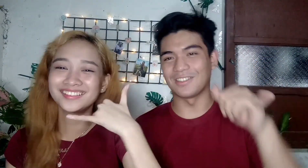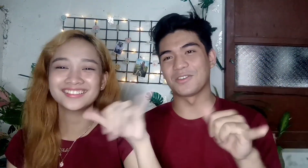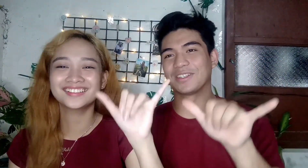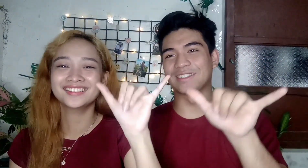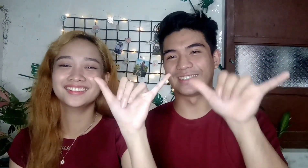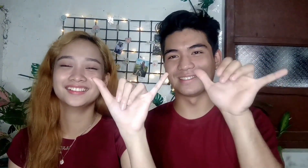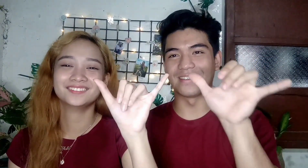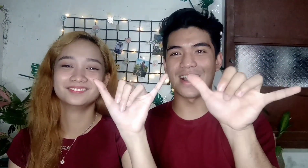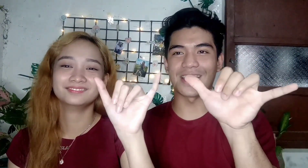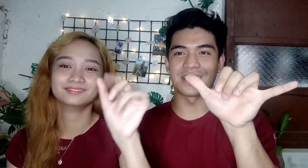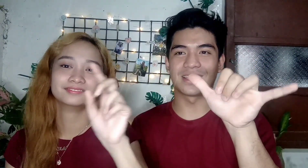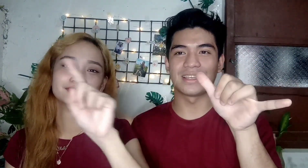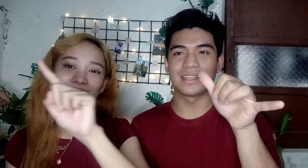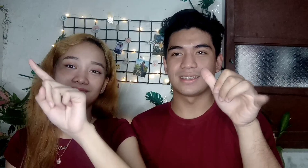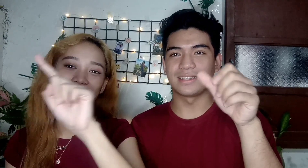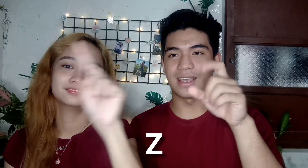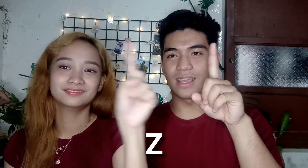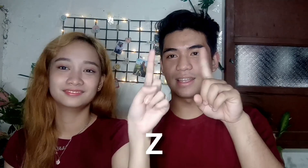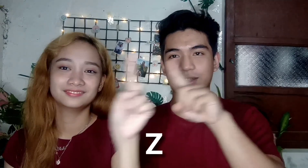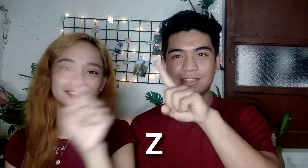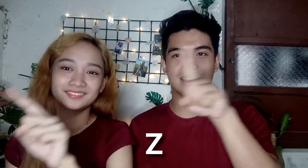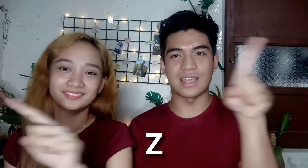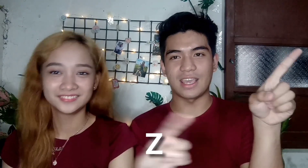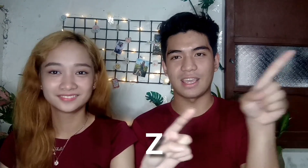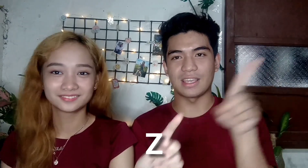Japan. Oh, yun. Why? Then, Z.